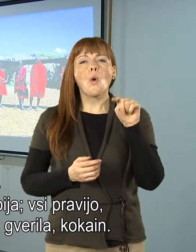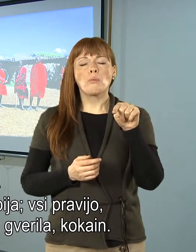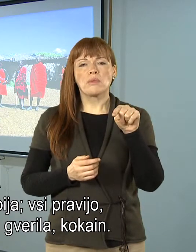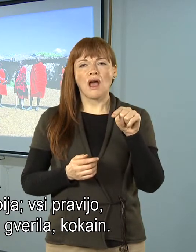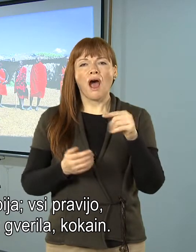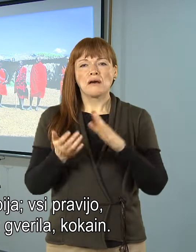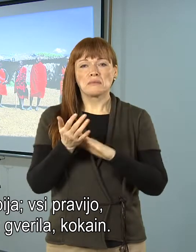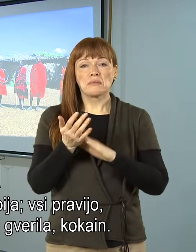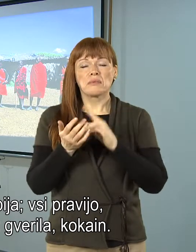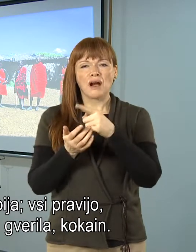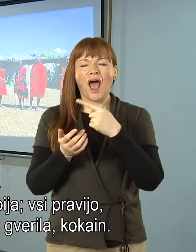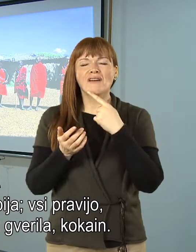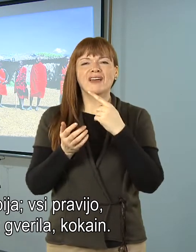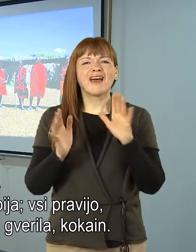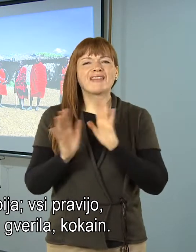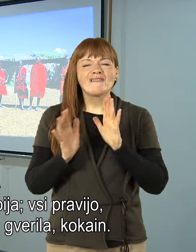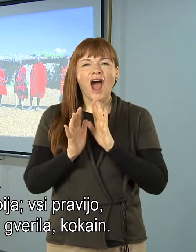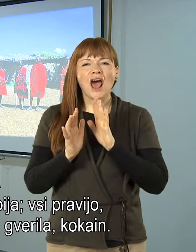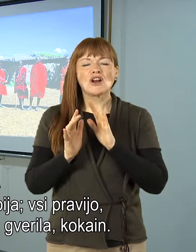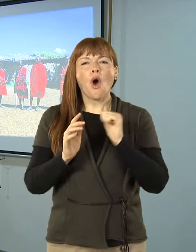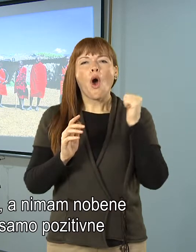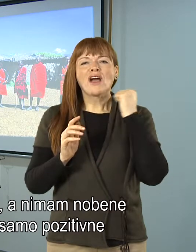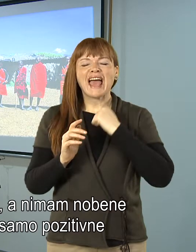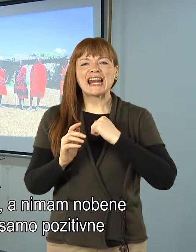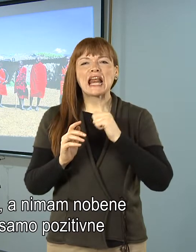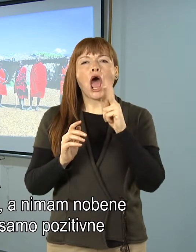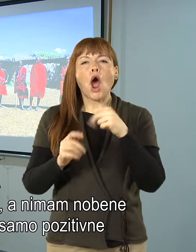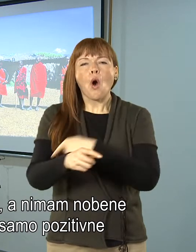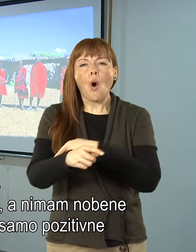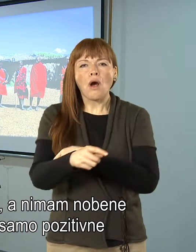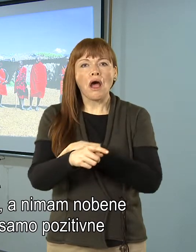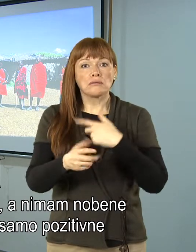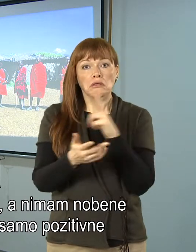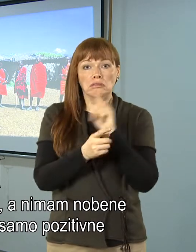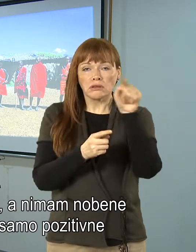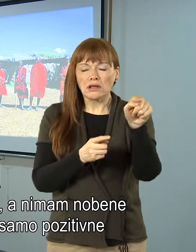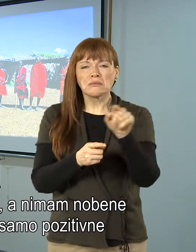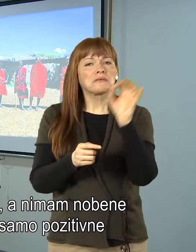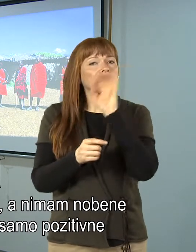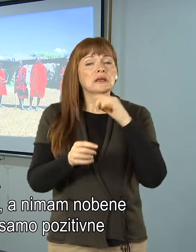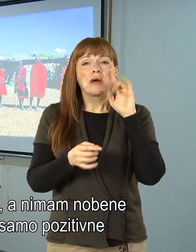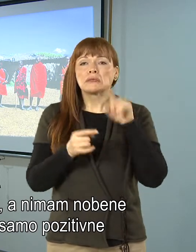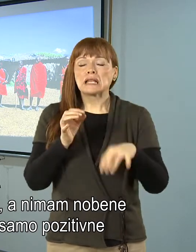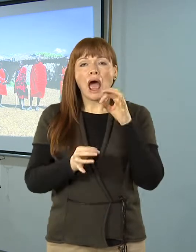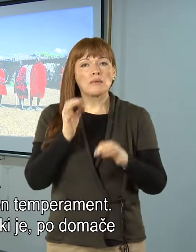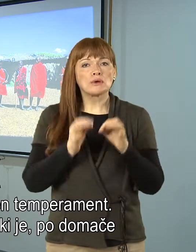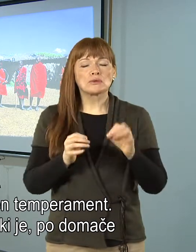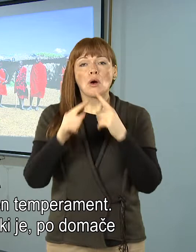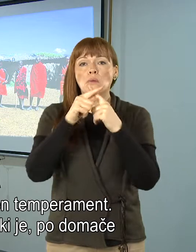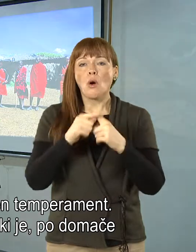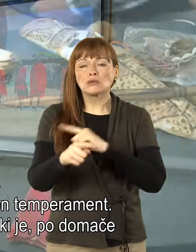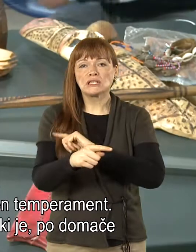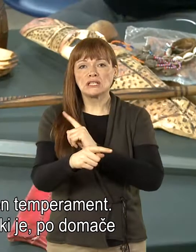Vsi pravijo, kako je nevarna, verila, kokain, 3-krat sem bil tam, nimam ene slabe izkušnje, samo pozitivne izkušnje, nek